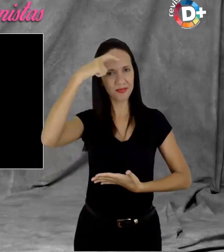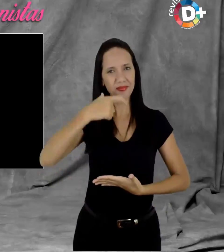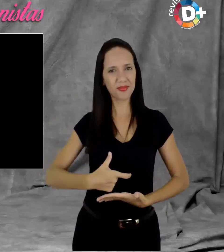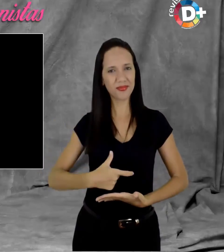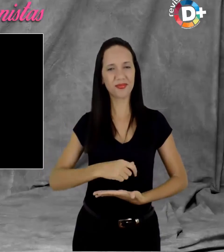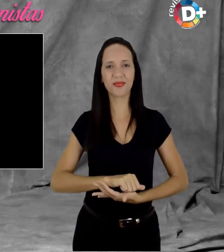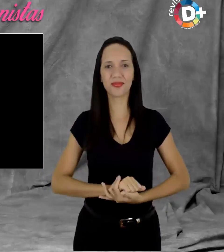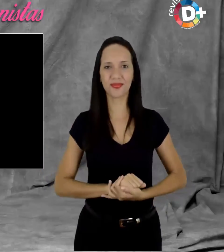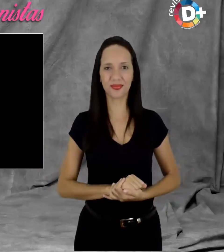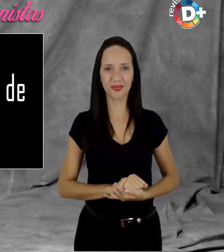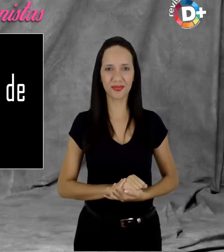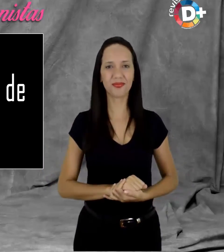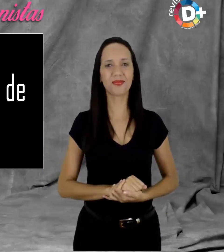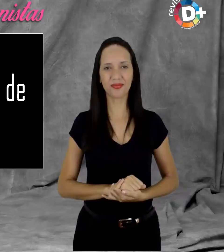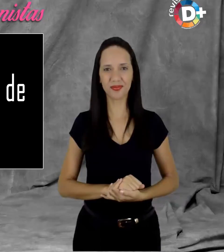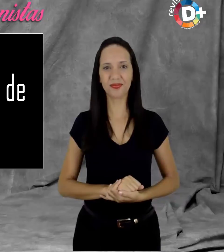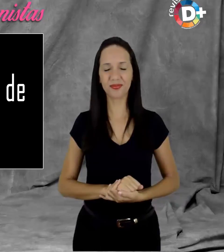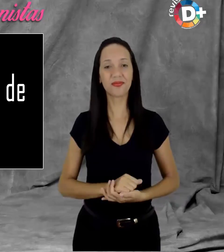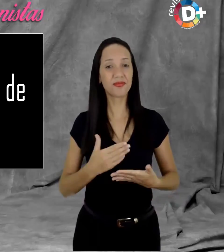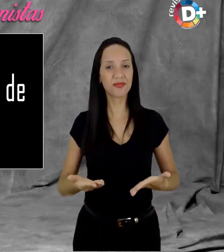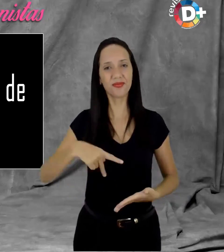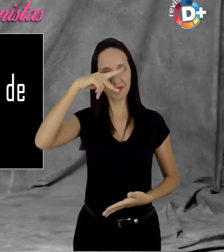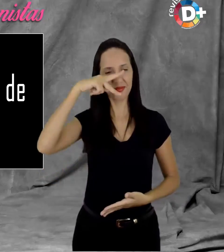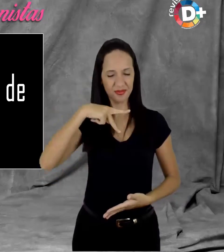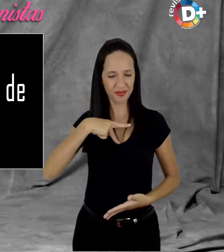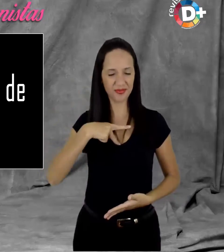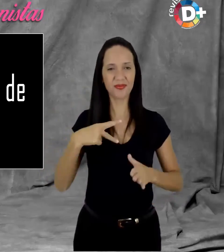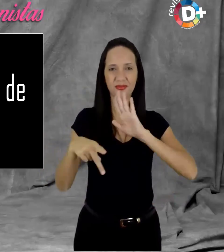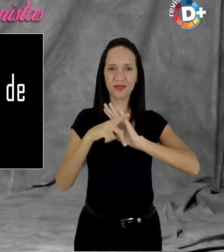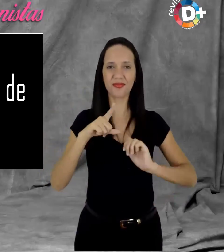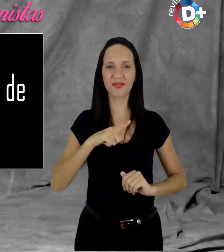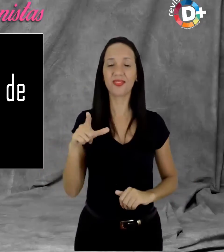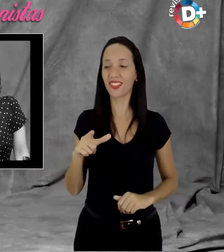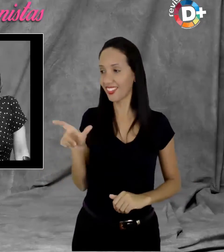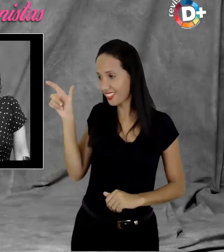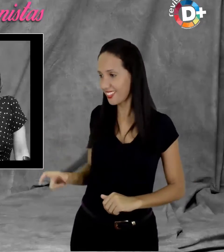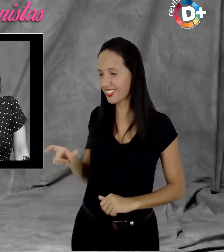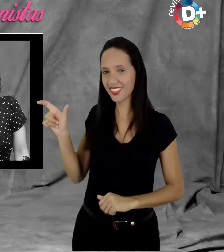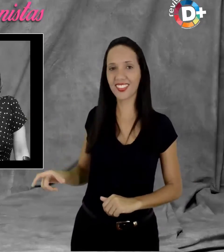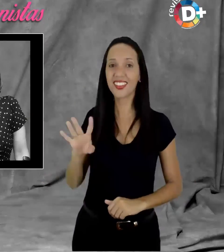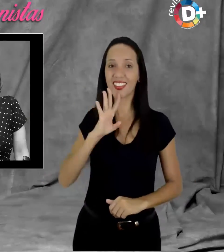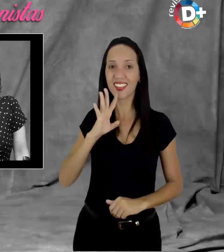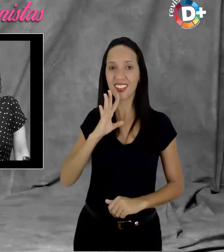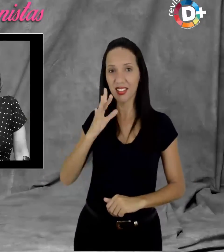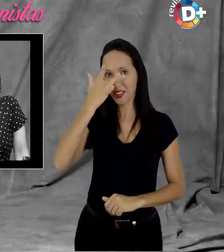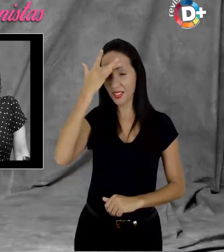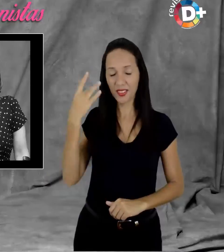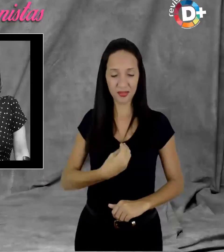resignificação de si mesma. 2 de nossas personagens conheceram a vida sem deficiência